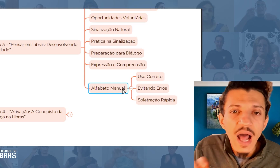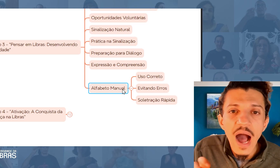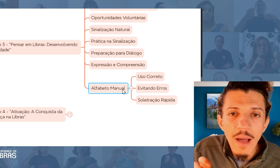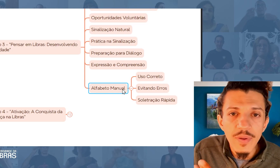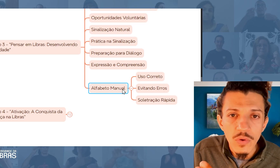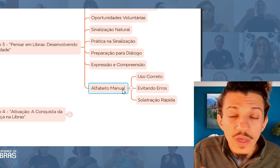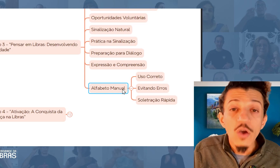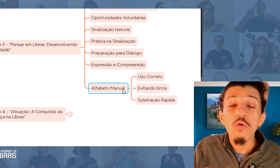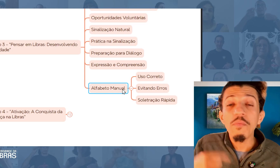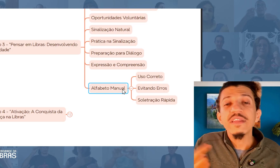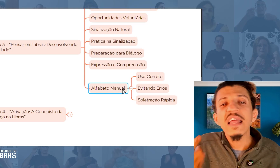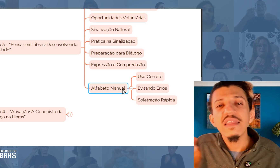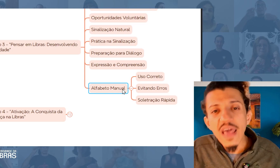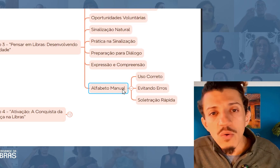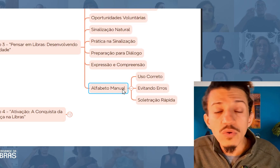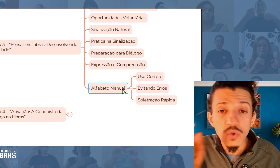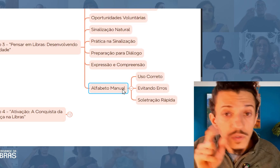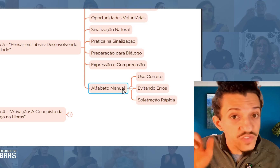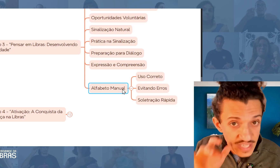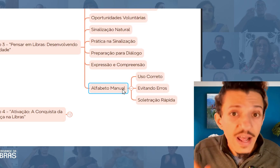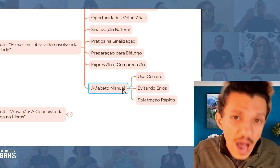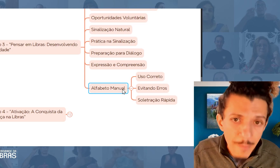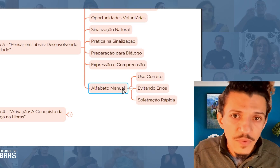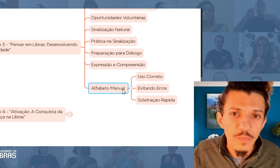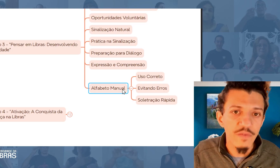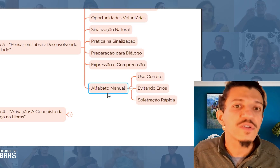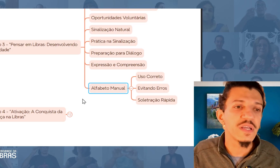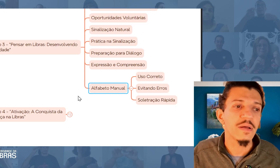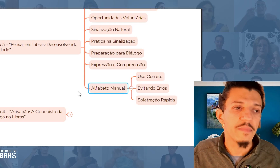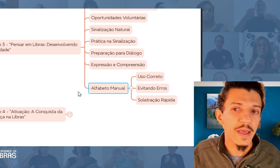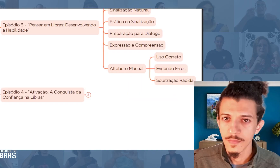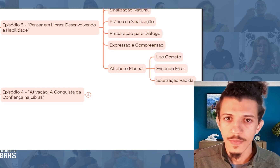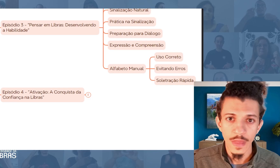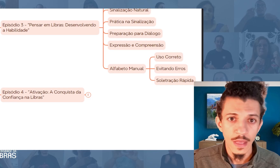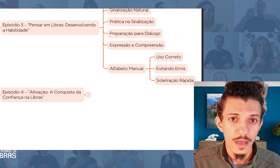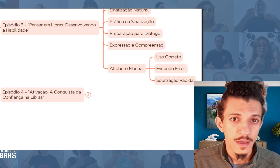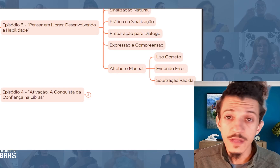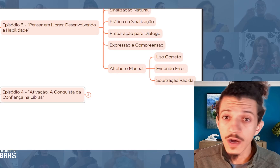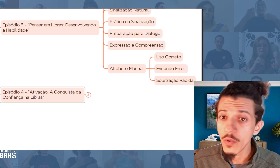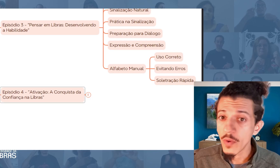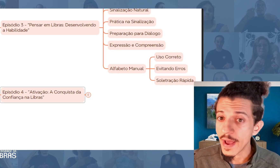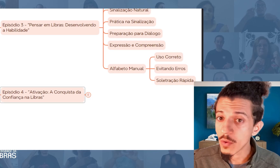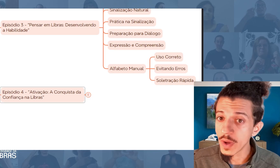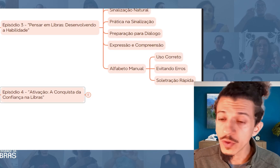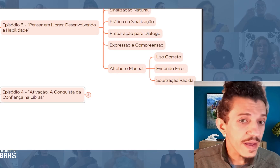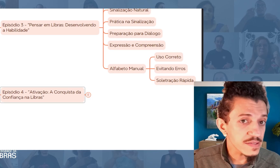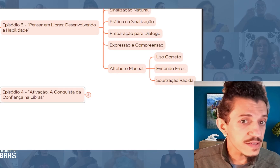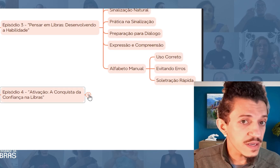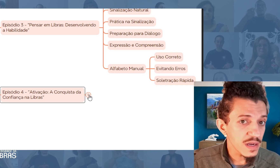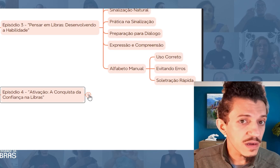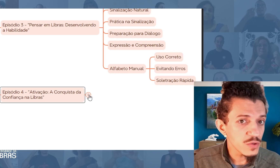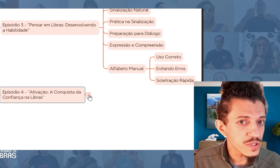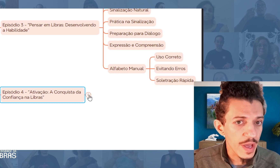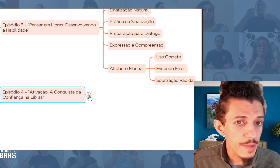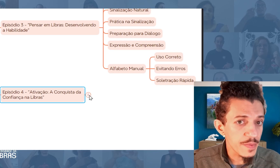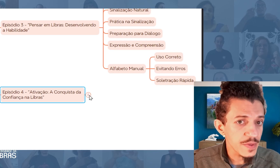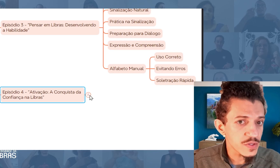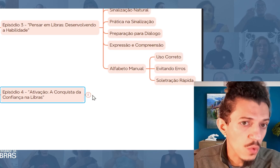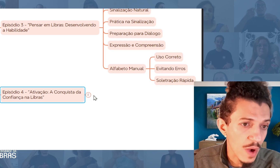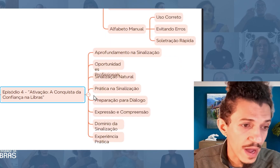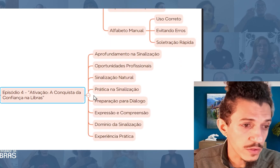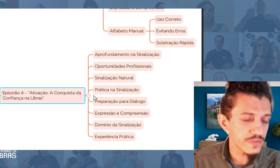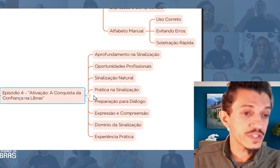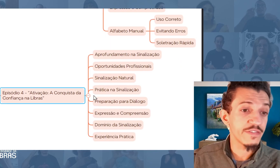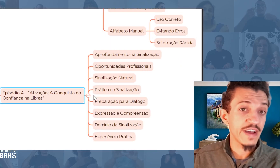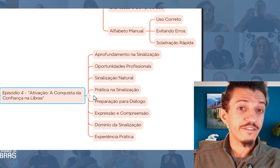soletrar rápido e como entender quando os surdos fizerem rápido para você também. E então é quando começa o seu episódio 4,